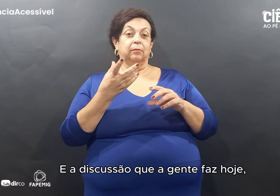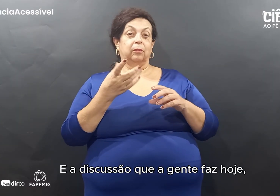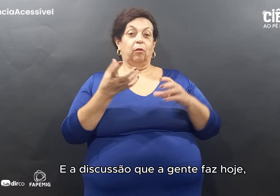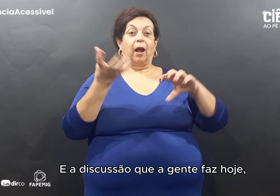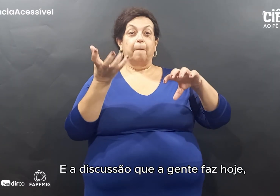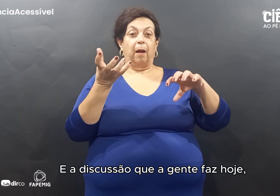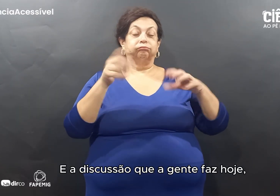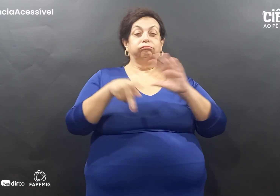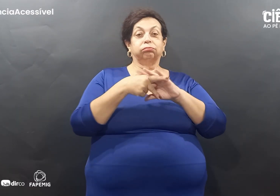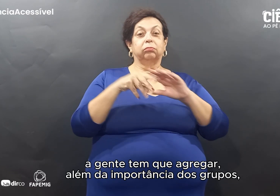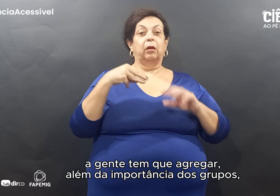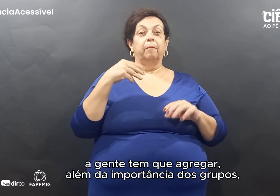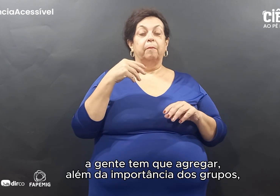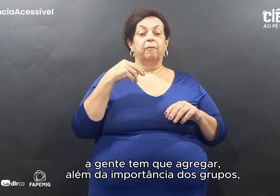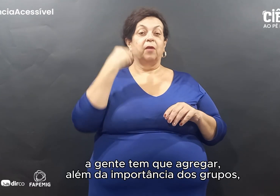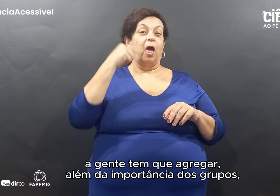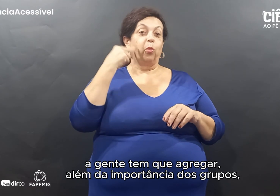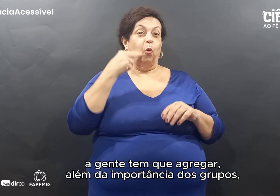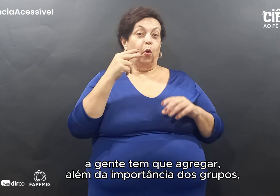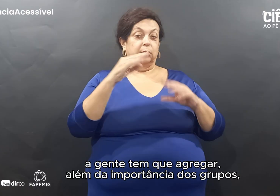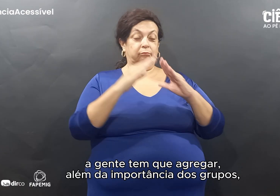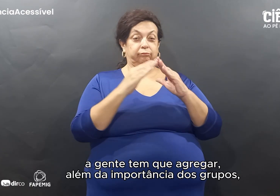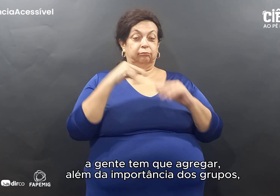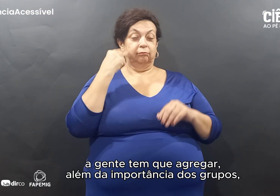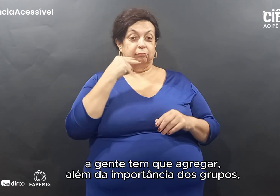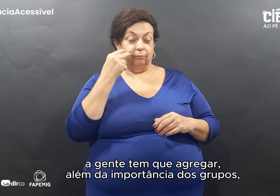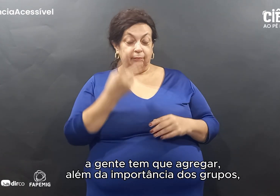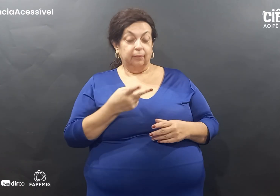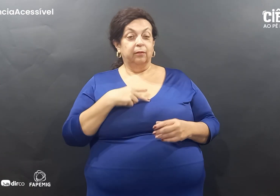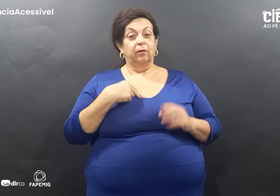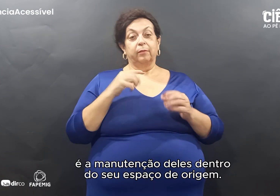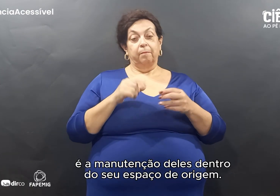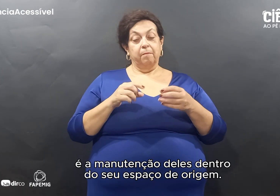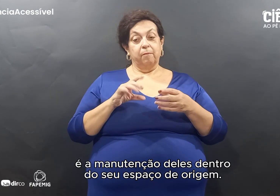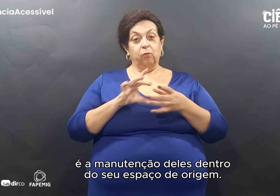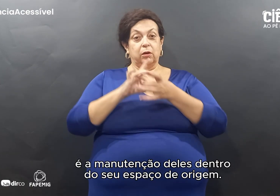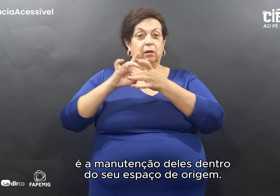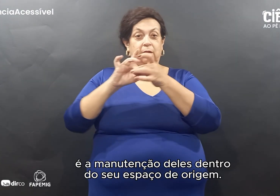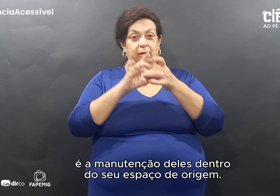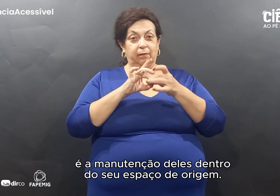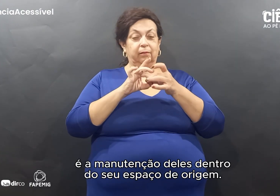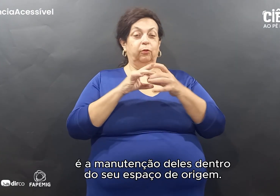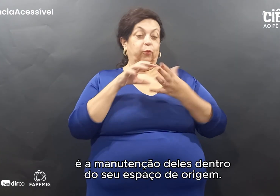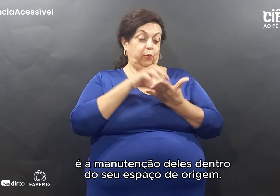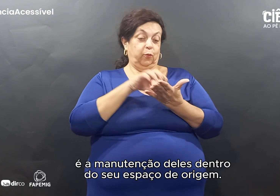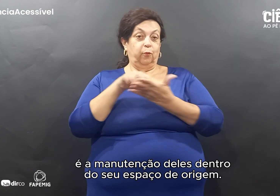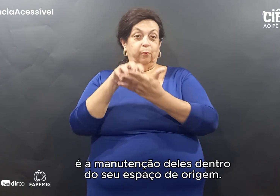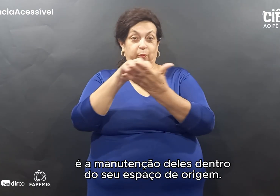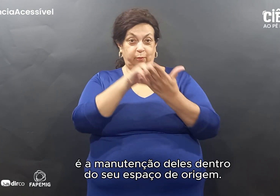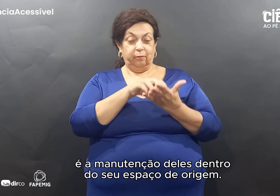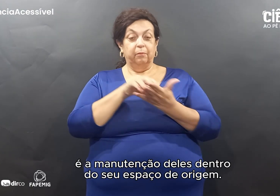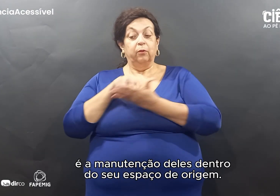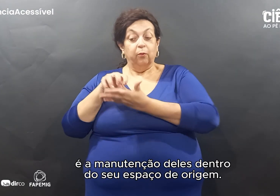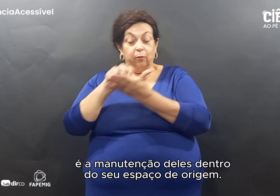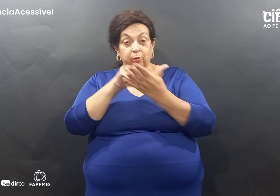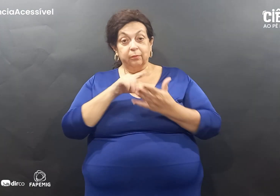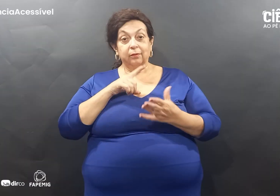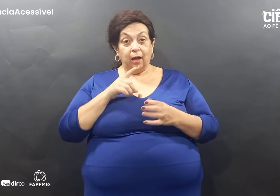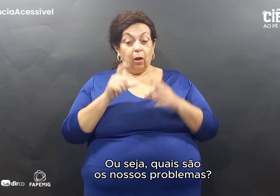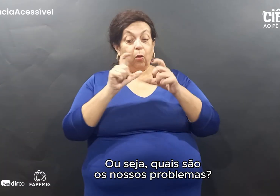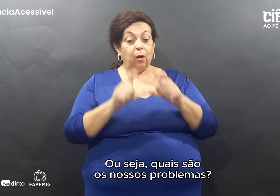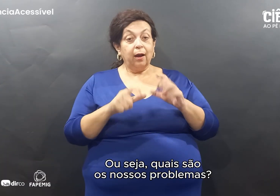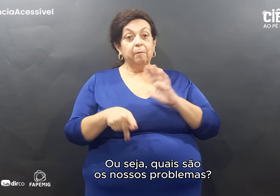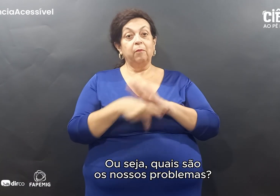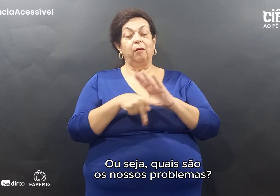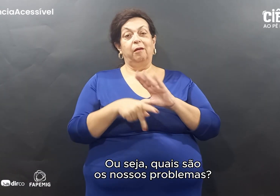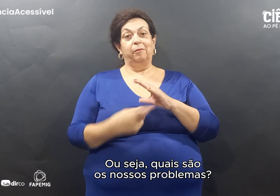discussão que a gente faz hoje, a gente tem que agregar, além da importância dos grupos, é a manutenção deles dentro do seu espaço de origem.